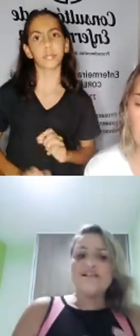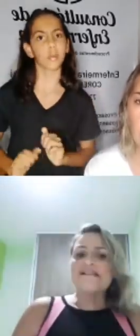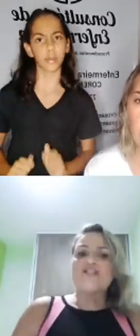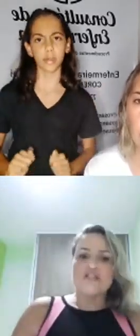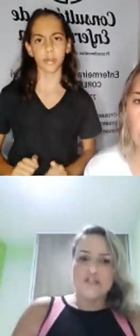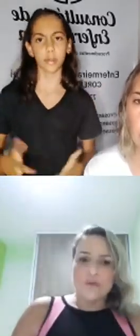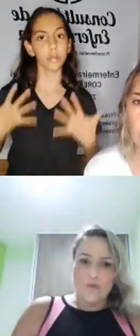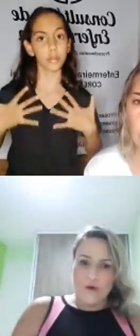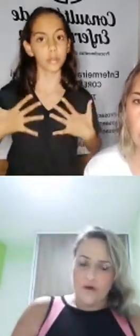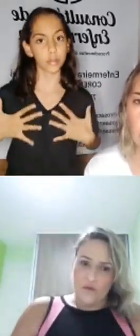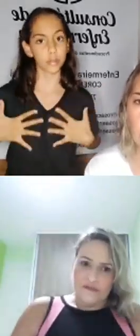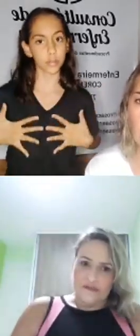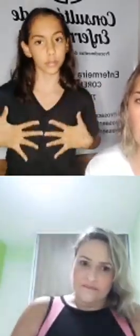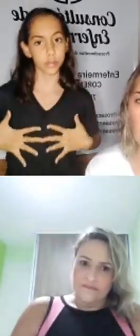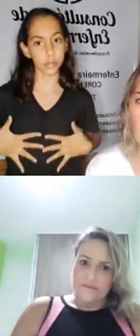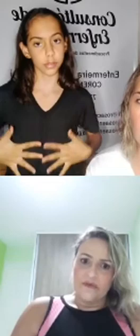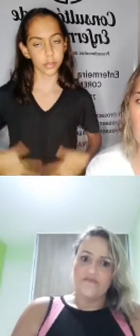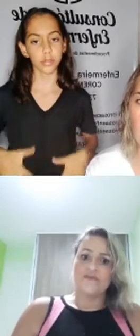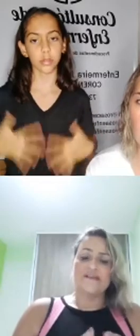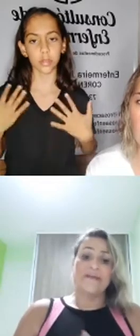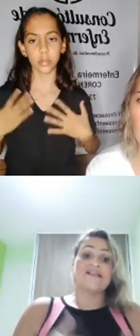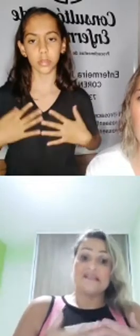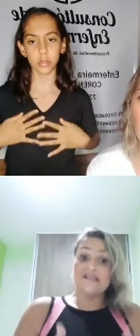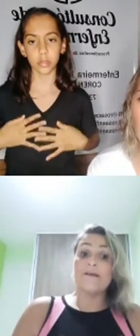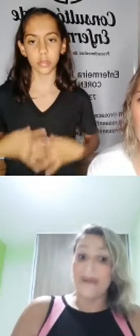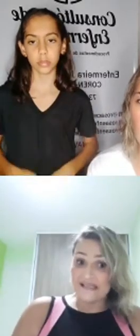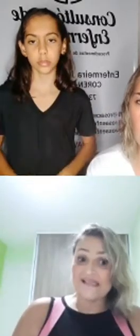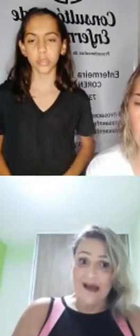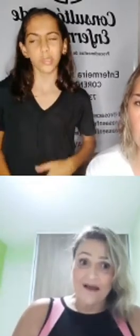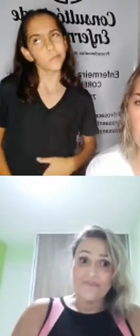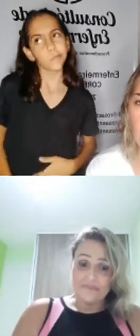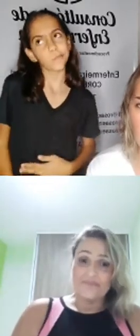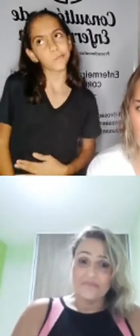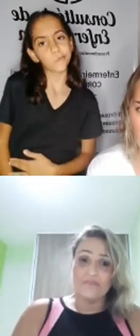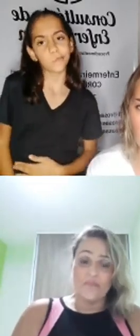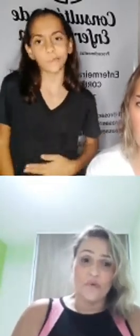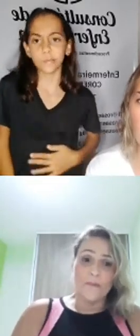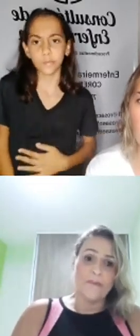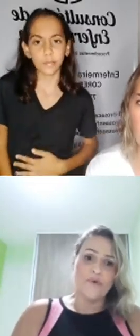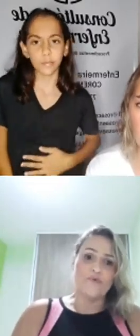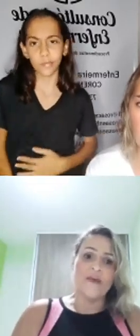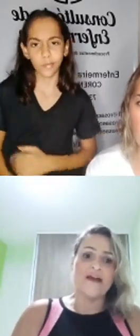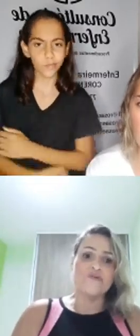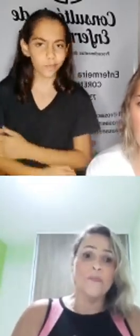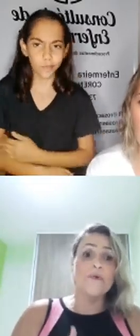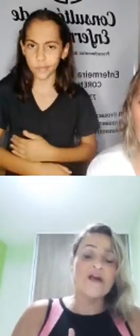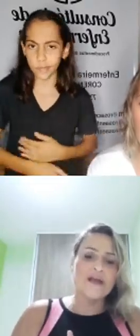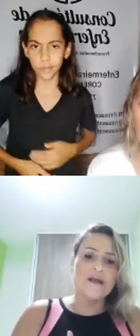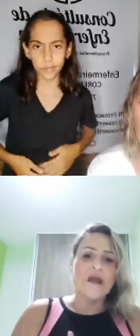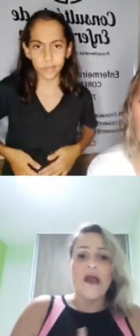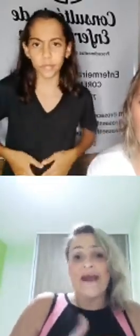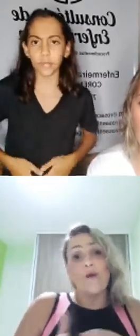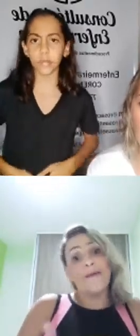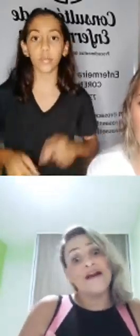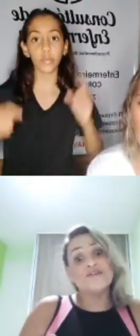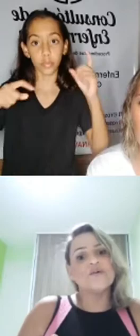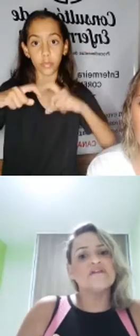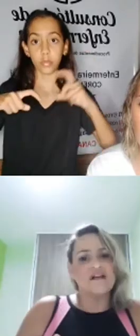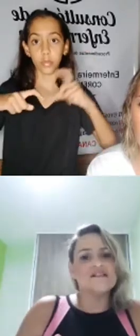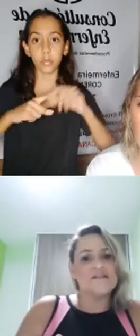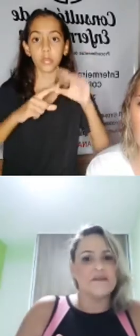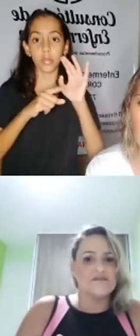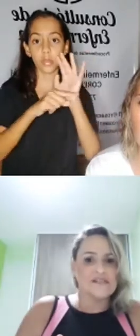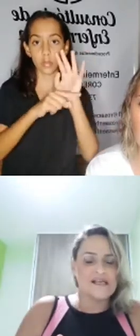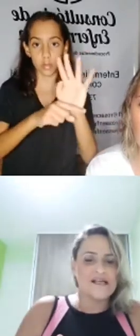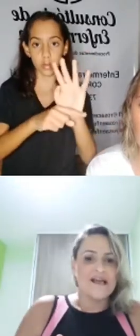estou sentindo alguma coisa, você precisa passar por um médico, por quê? É o médico que vai